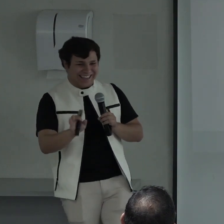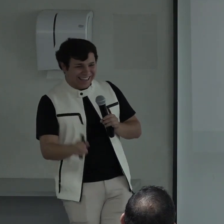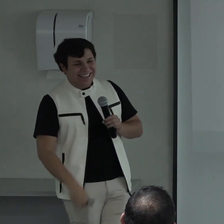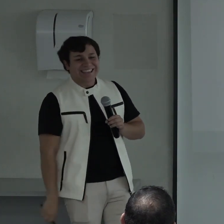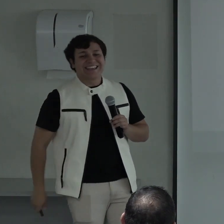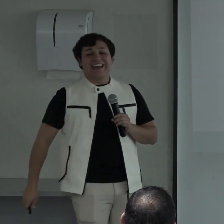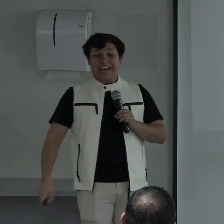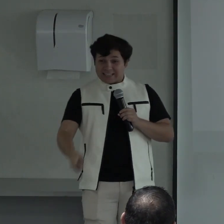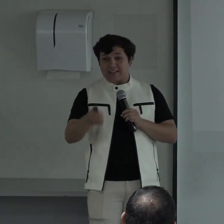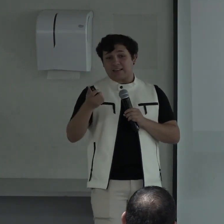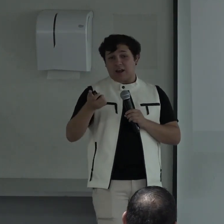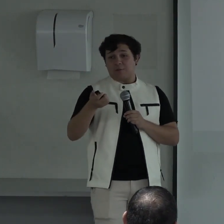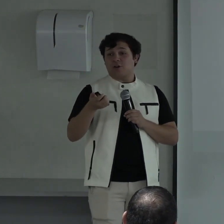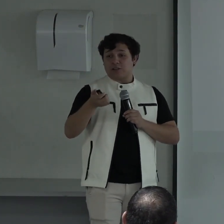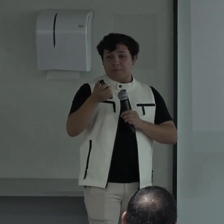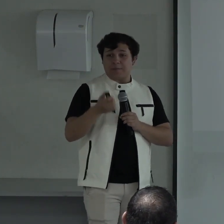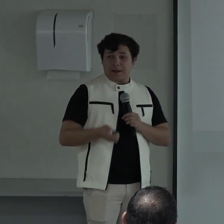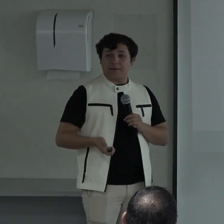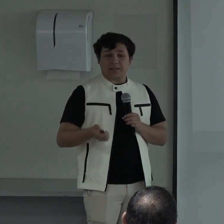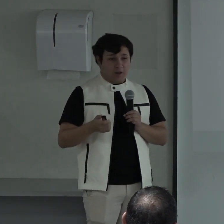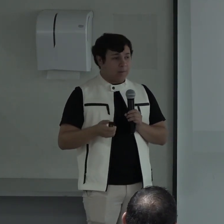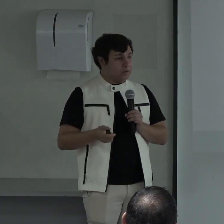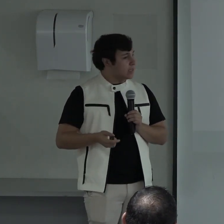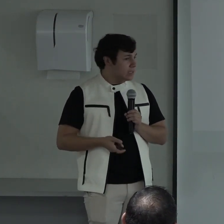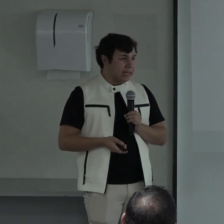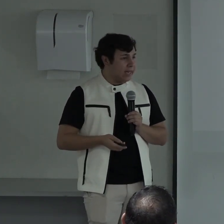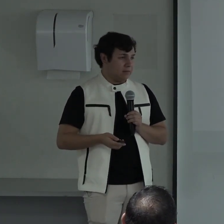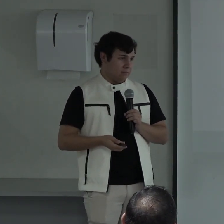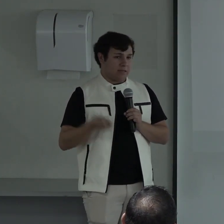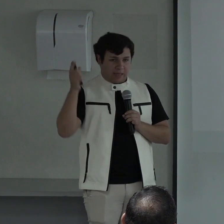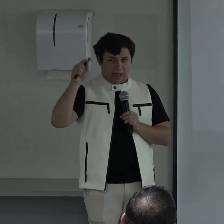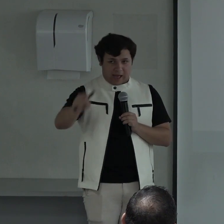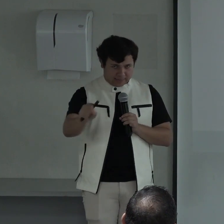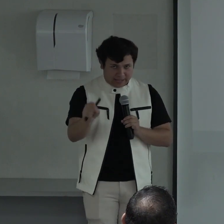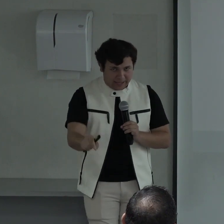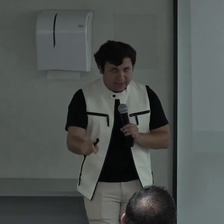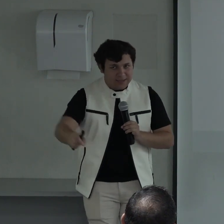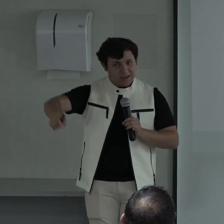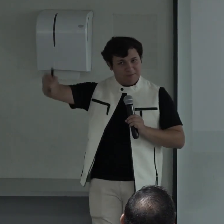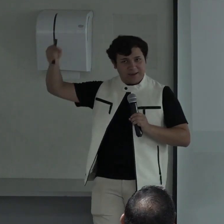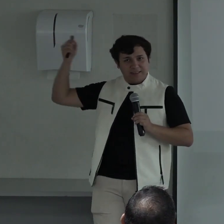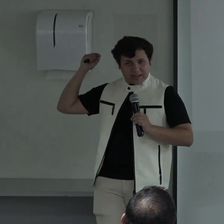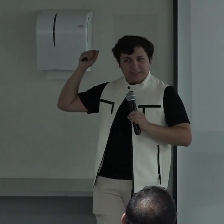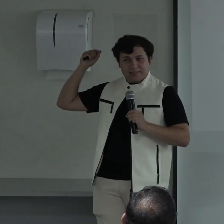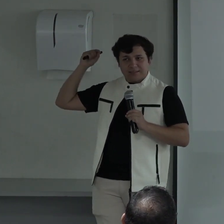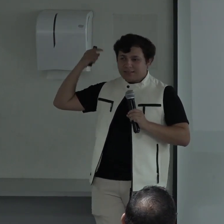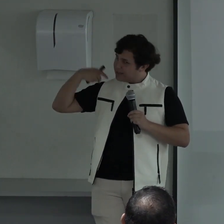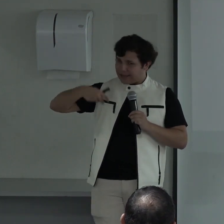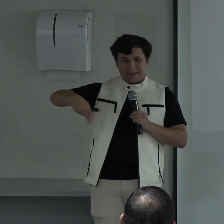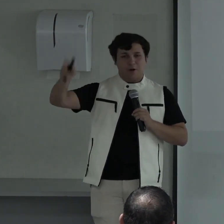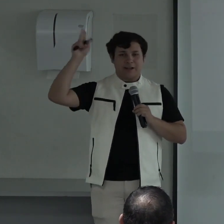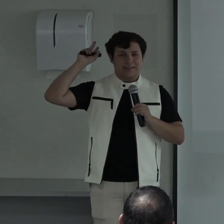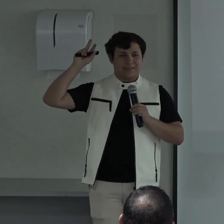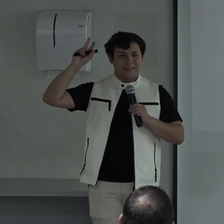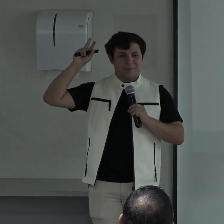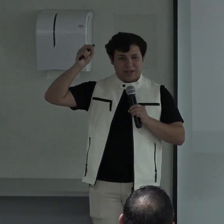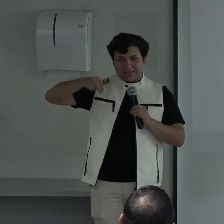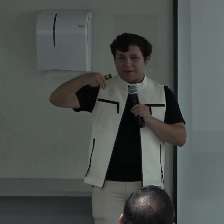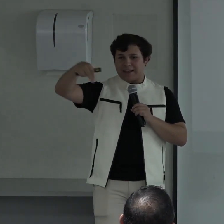¿eh? Esta a lo mejor es la primera vez que lo vemos, así que de aquí para atrás, equivóquense. Pero de aquí para